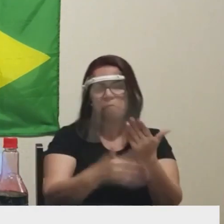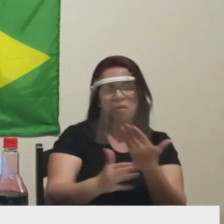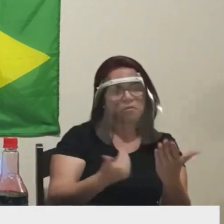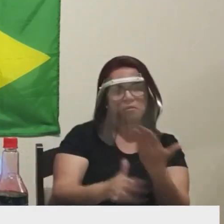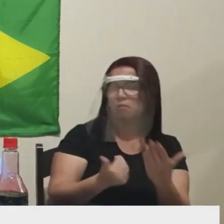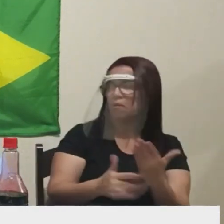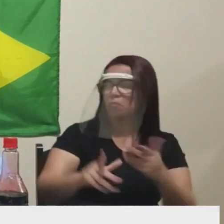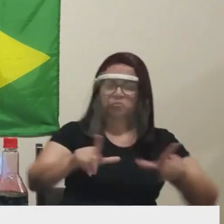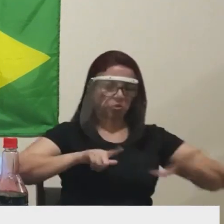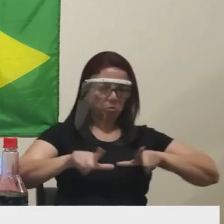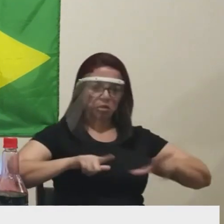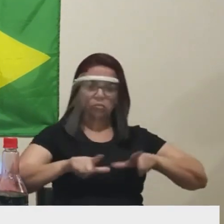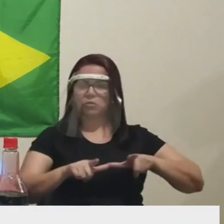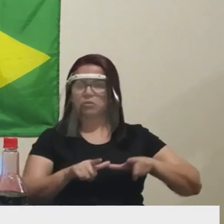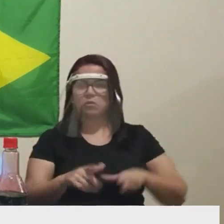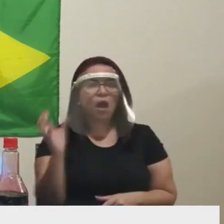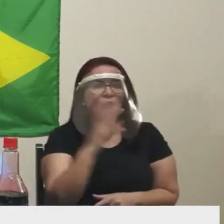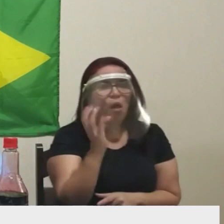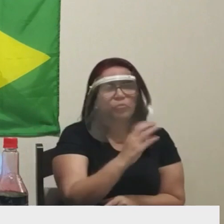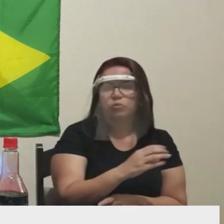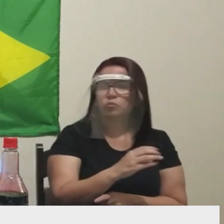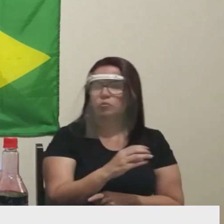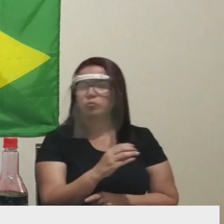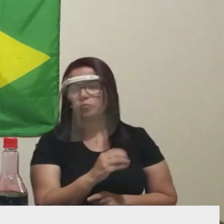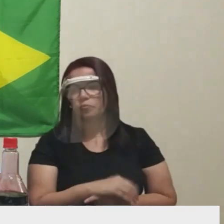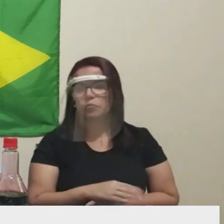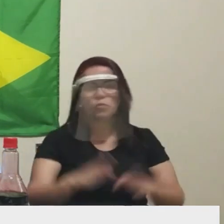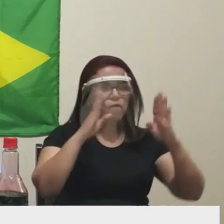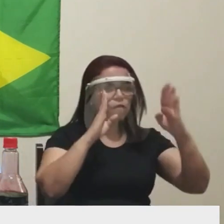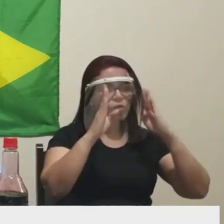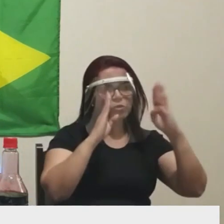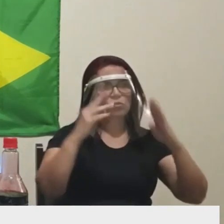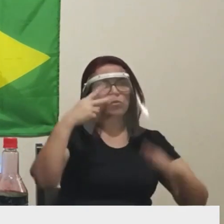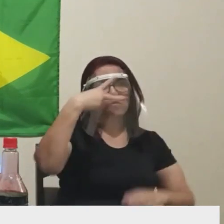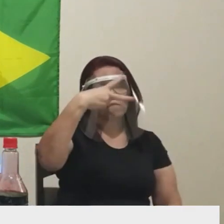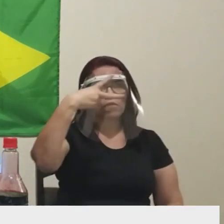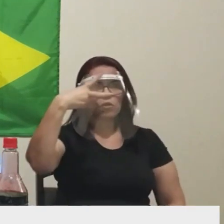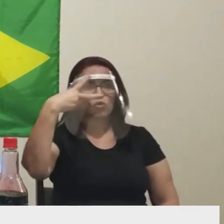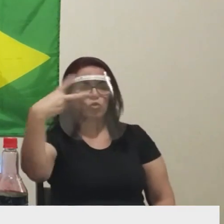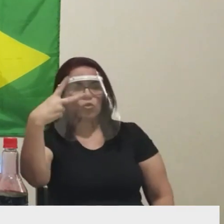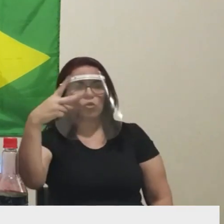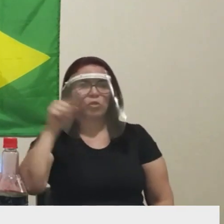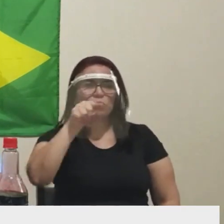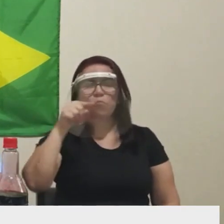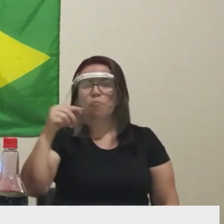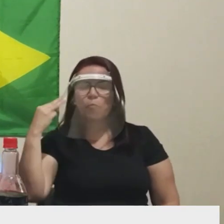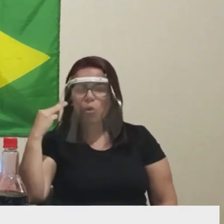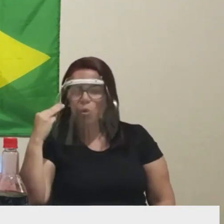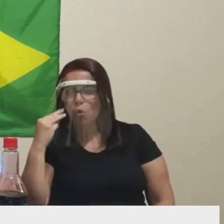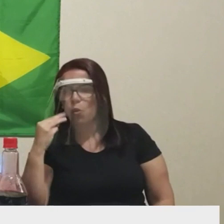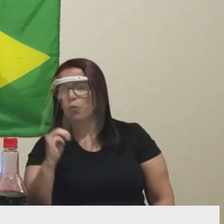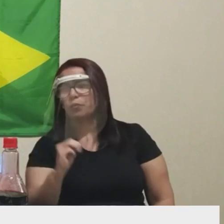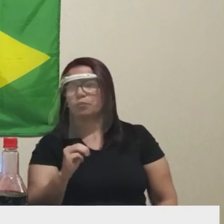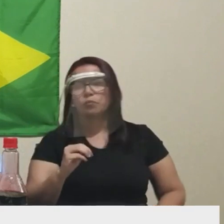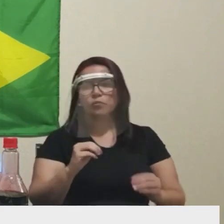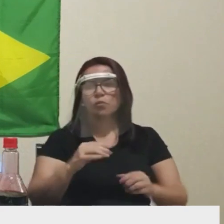atuais servidores aqui. Vamos lá, jogo rápido aqui para entrar nas perguntas do Pinhos e Facebook, 22 mil o nosso, YouTube nosso, 6 mil, 28 mil então o